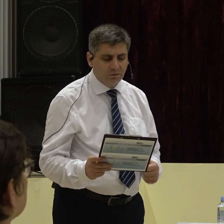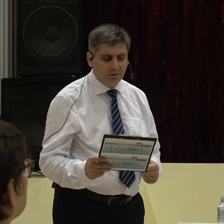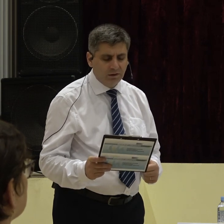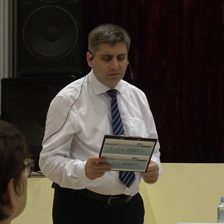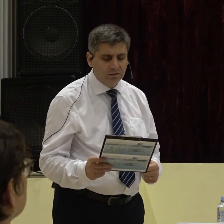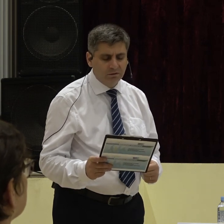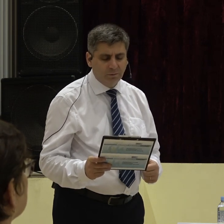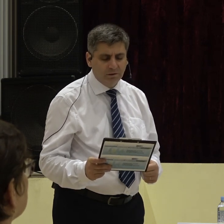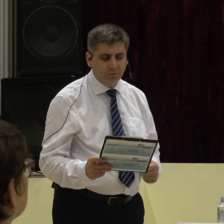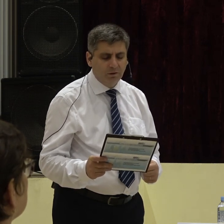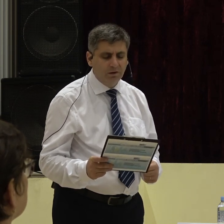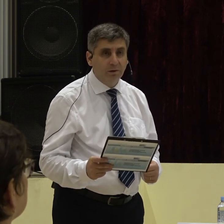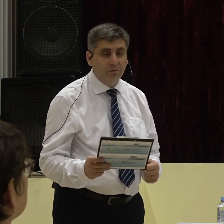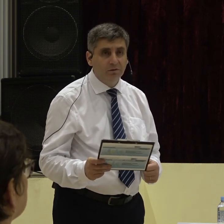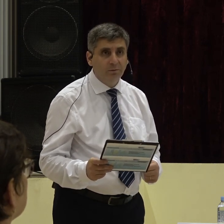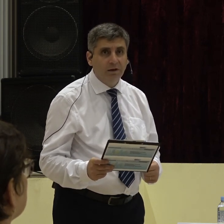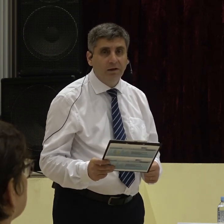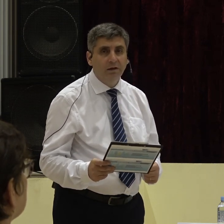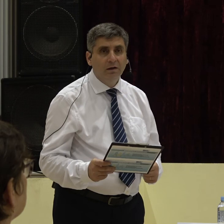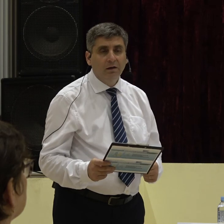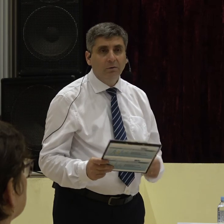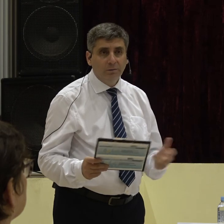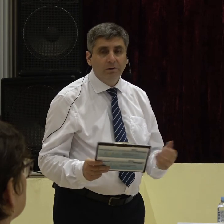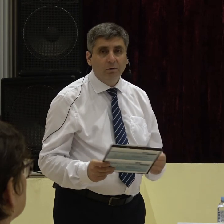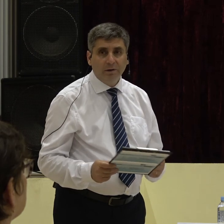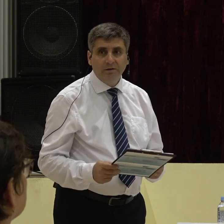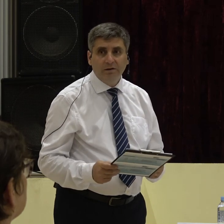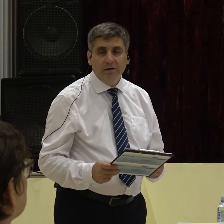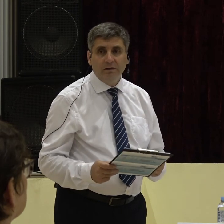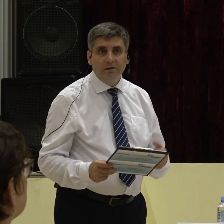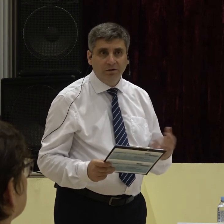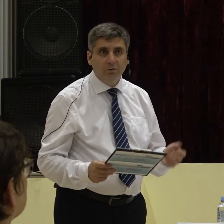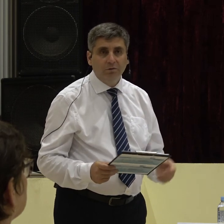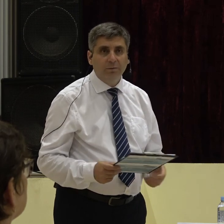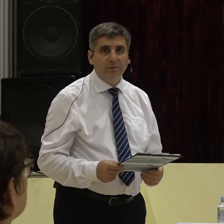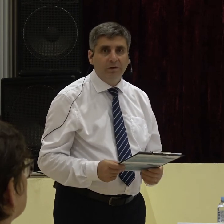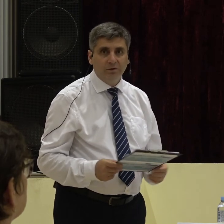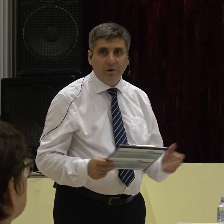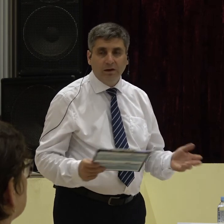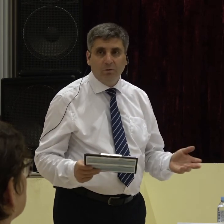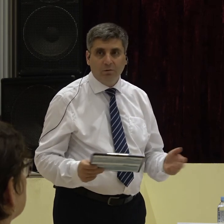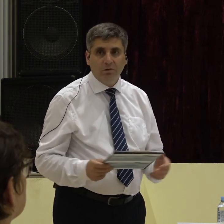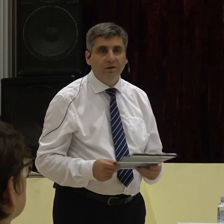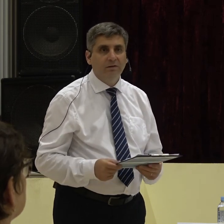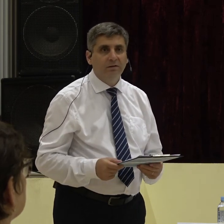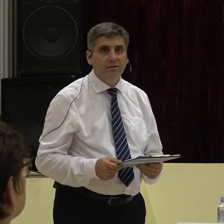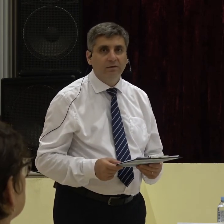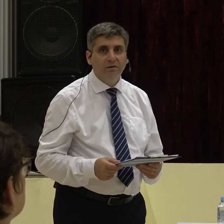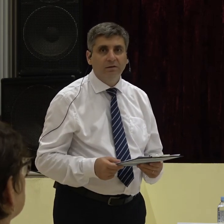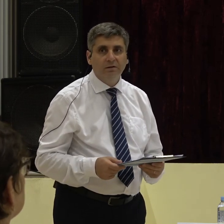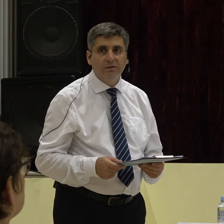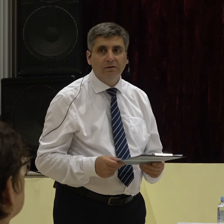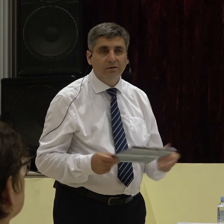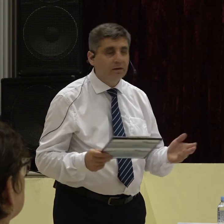din Moldova și Partidul Politic Partidul Schimbării. Ultimele două partide, deși au confirmat participarea, nu au fost astăzi